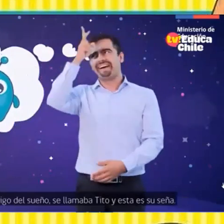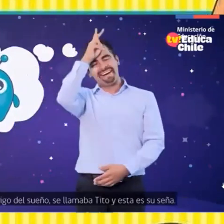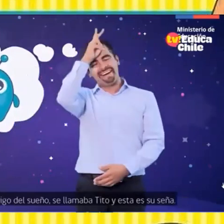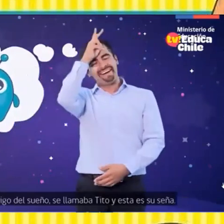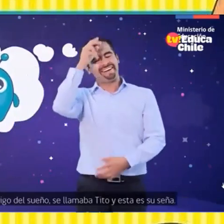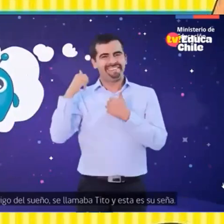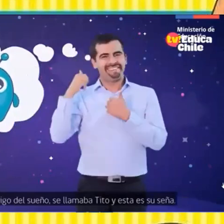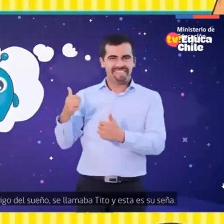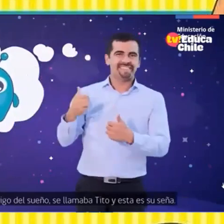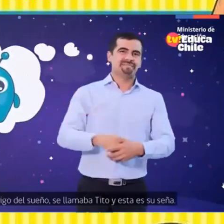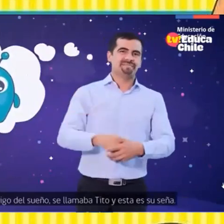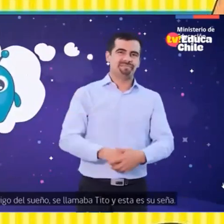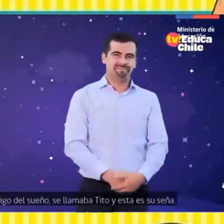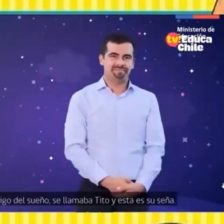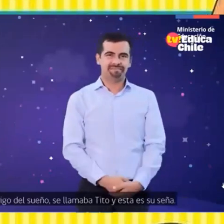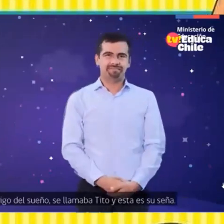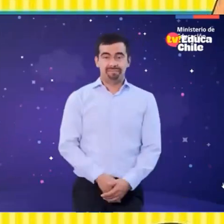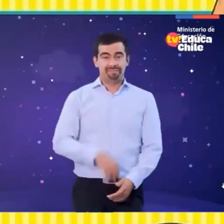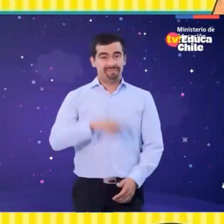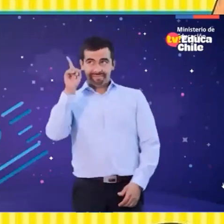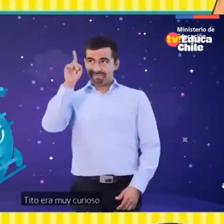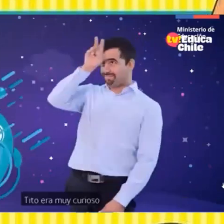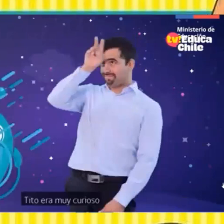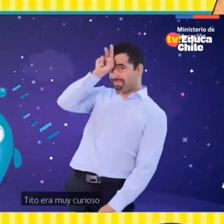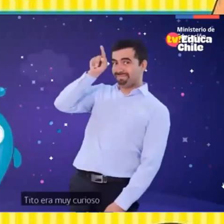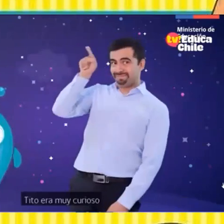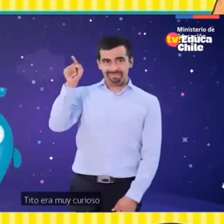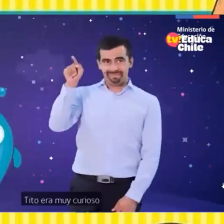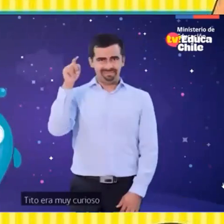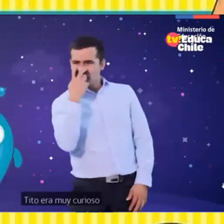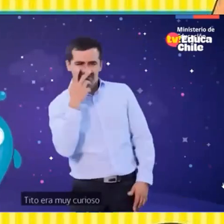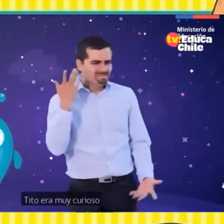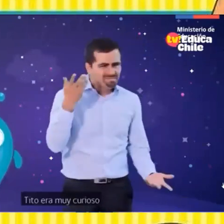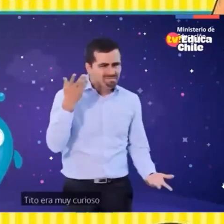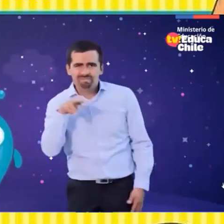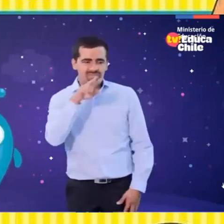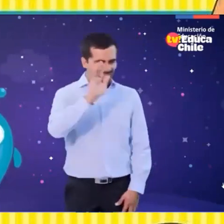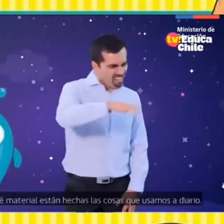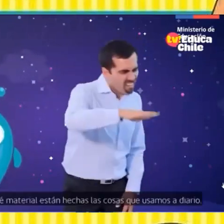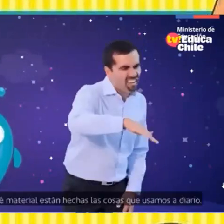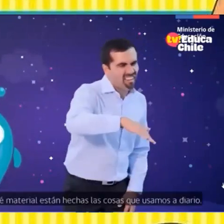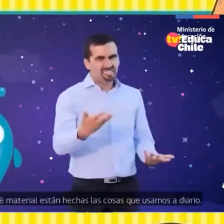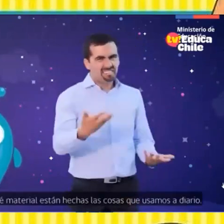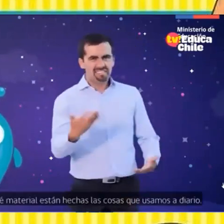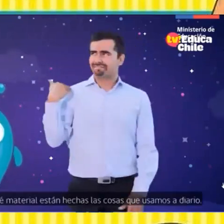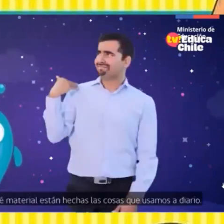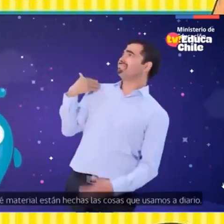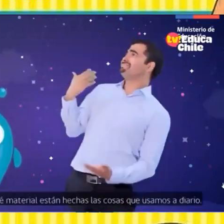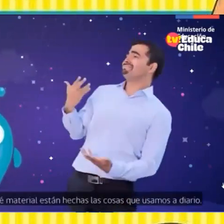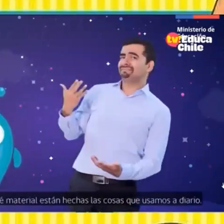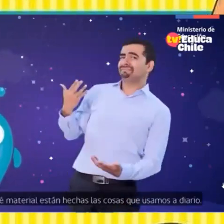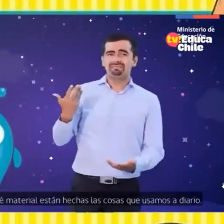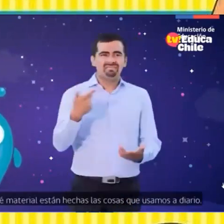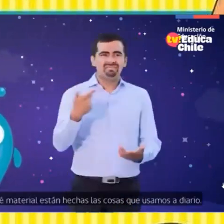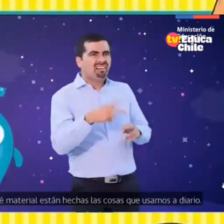Se llamaba Tito y esta es su seña. Tito era muy curioso y me preguntó de qué